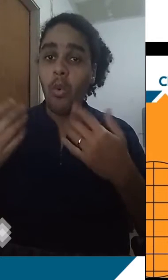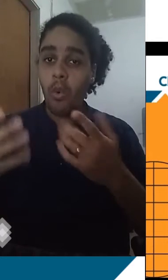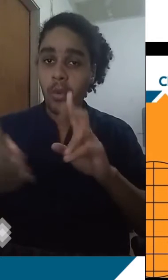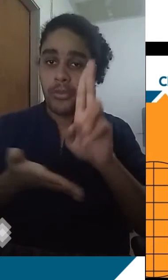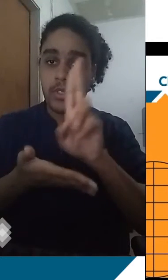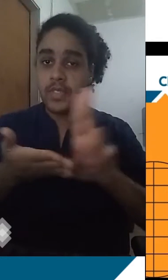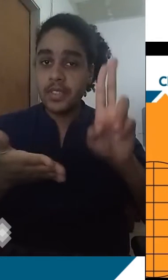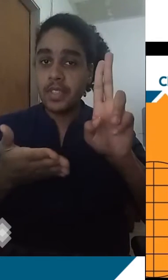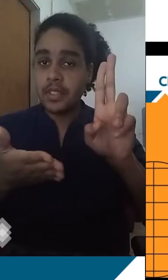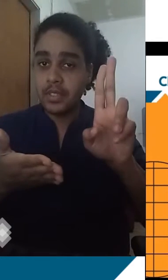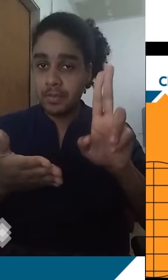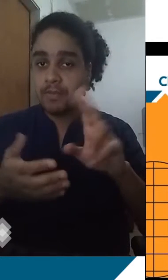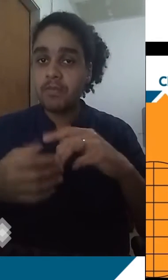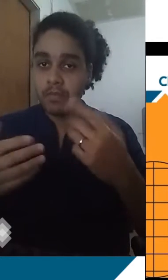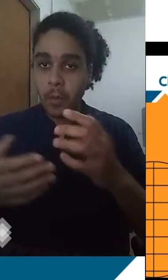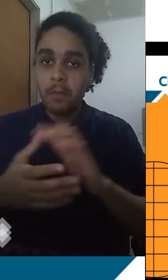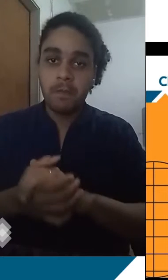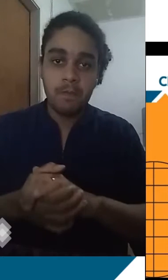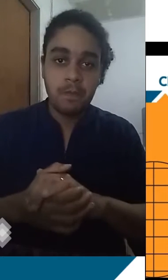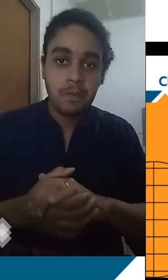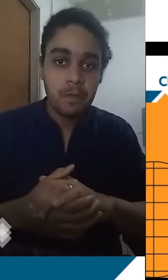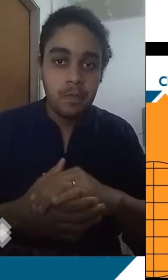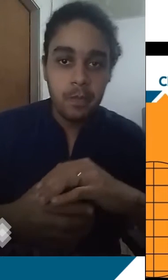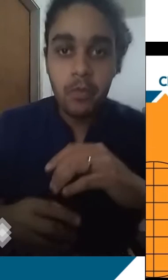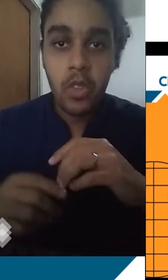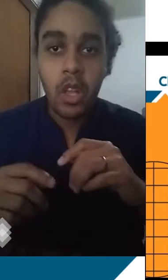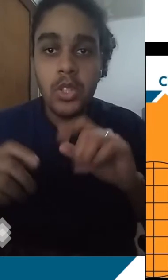qual universidade no meio desse processo todo. Então vamos lá.